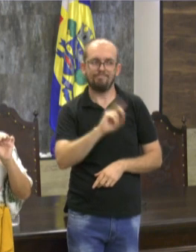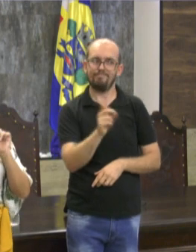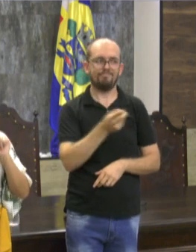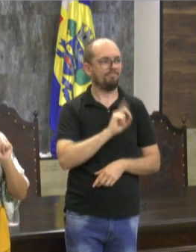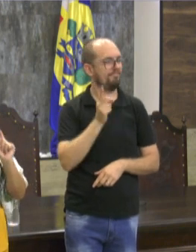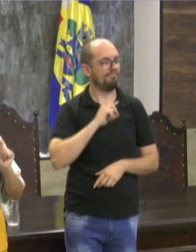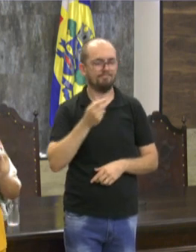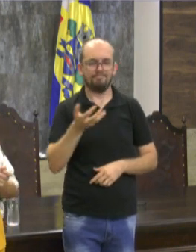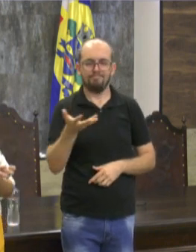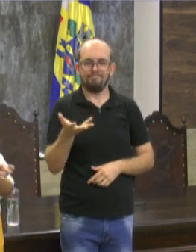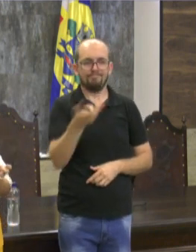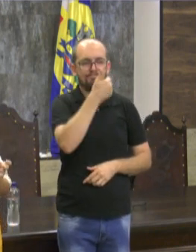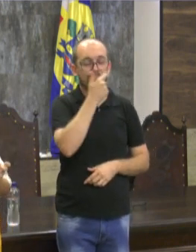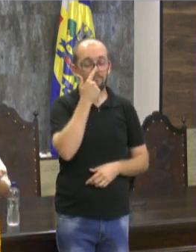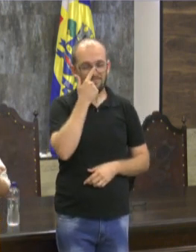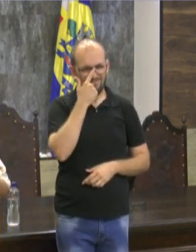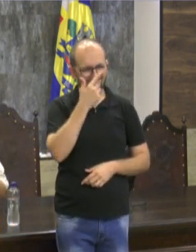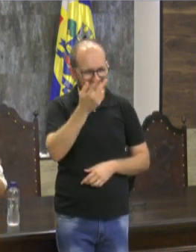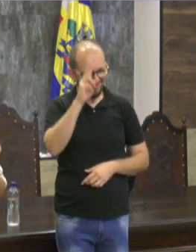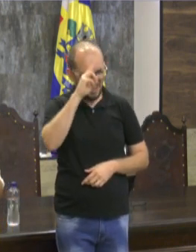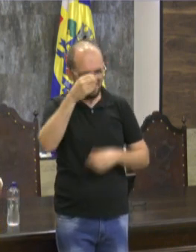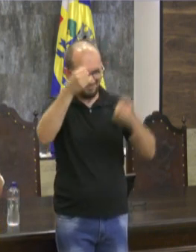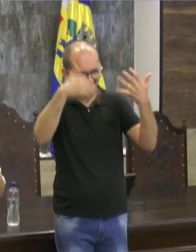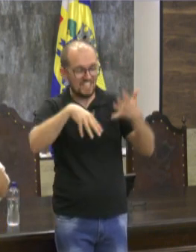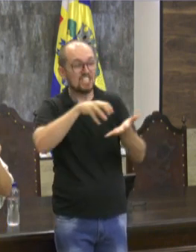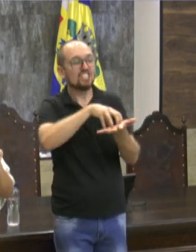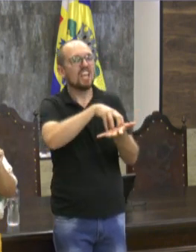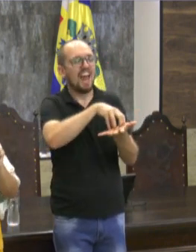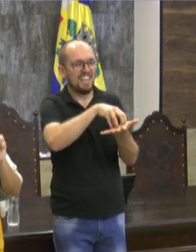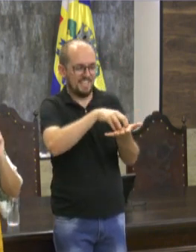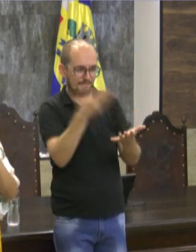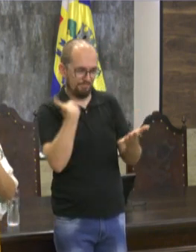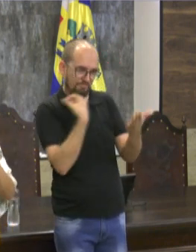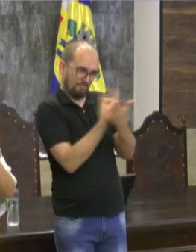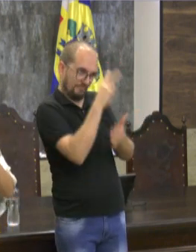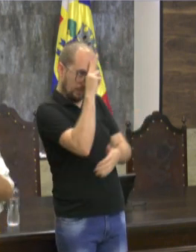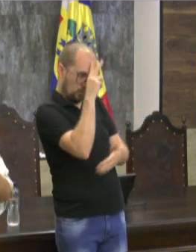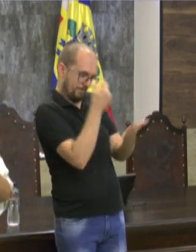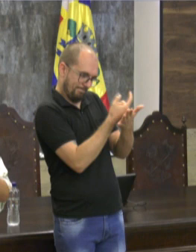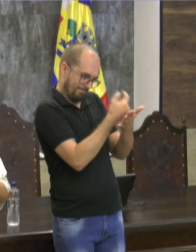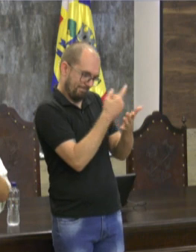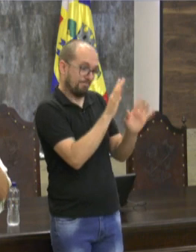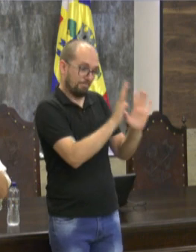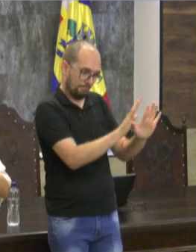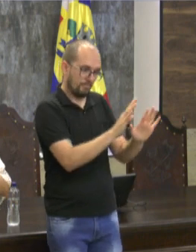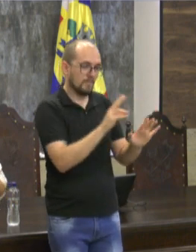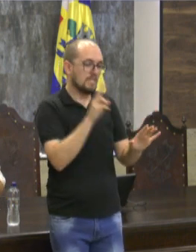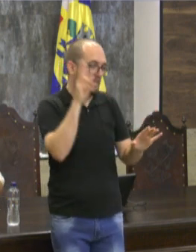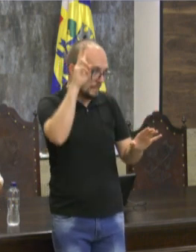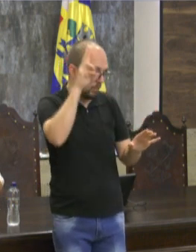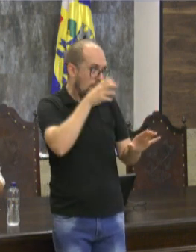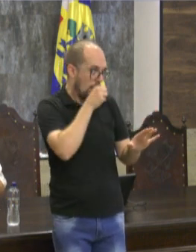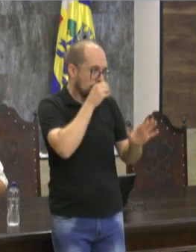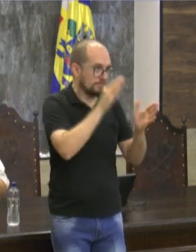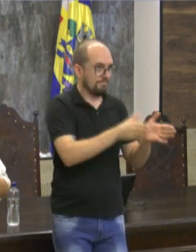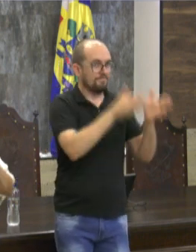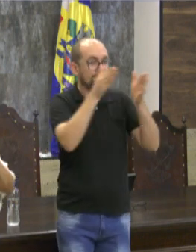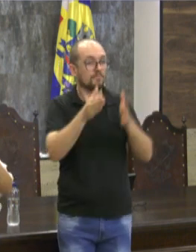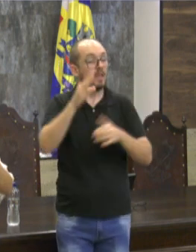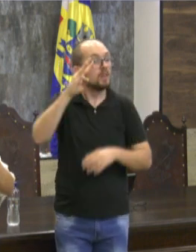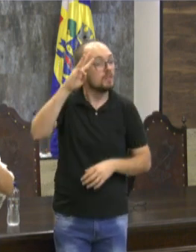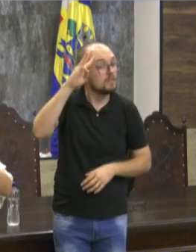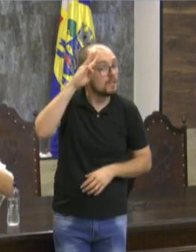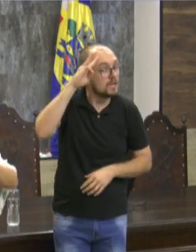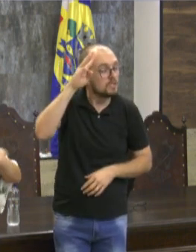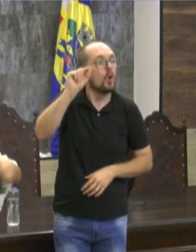Então, na segunda, lembra que a gente comprou a gelatina? Aí eu faço para ele, só que na terça-feira é o dia da receita. Então,